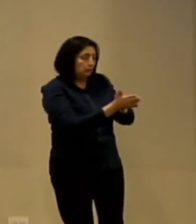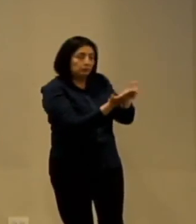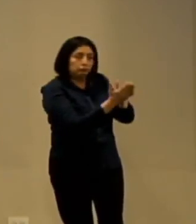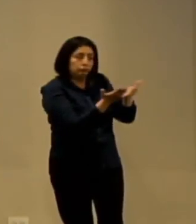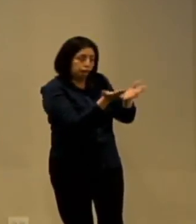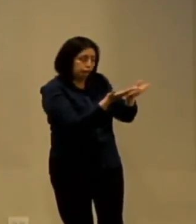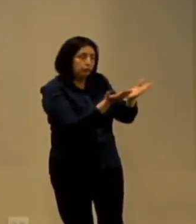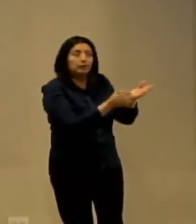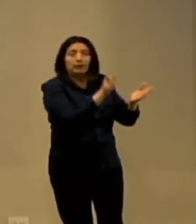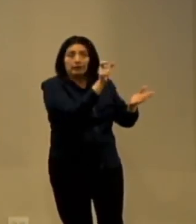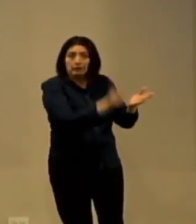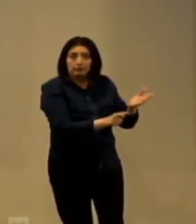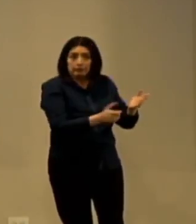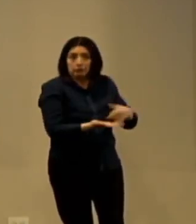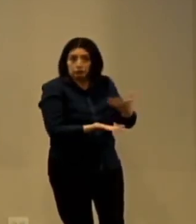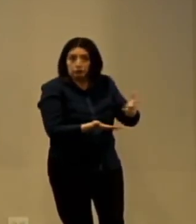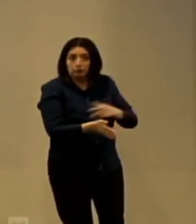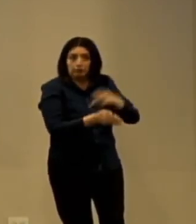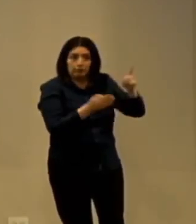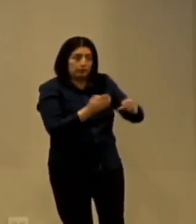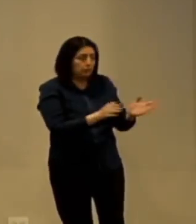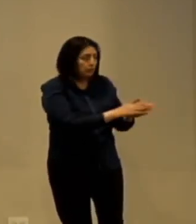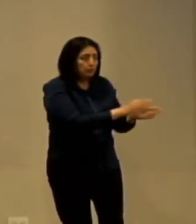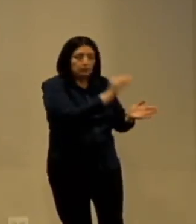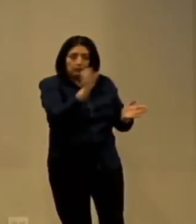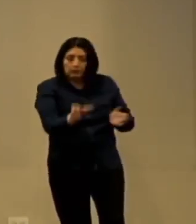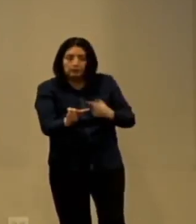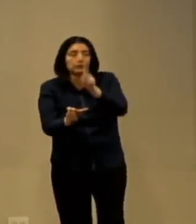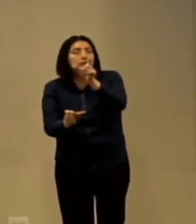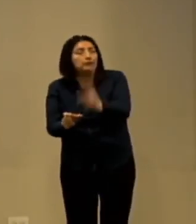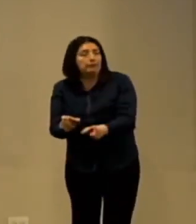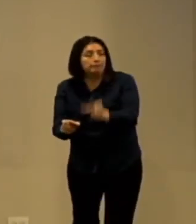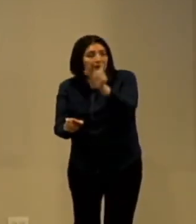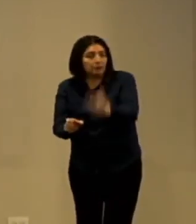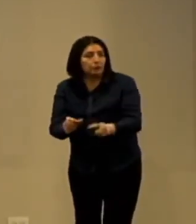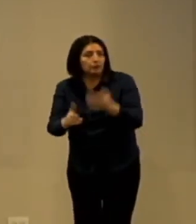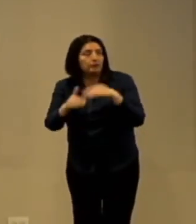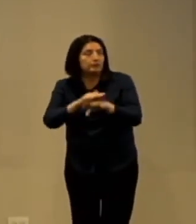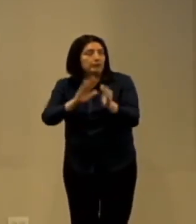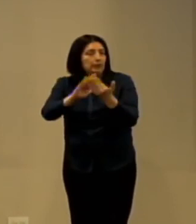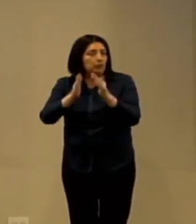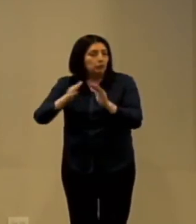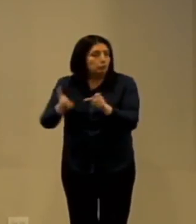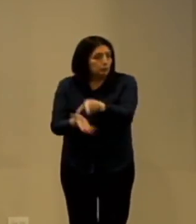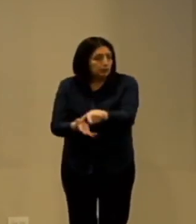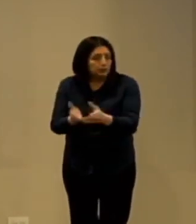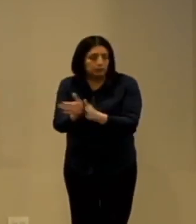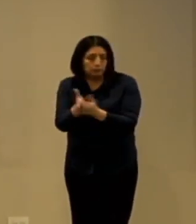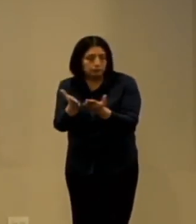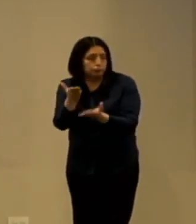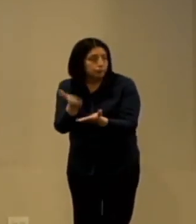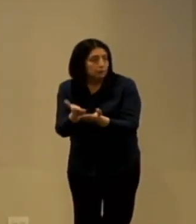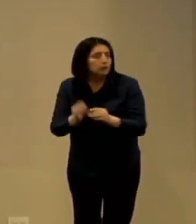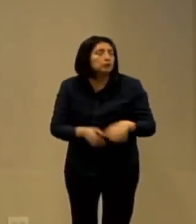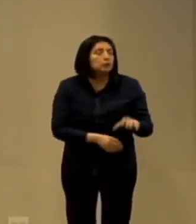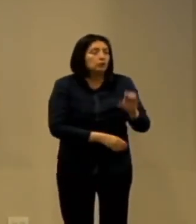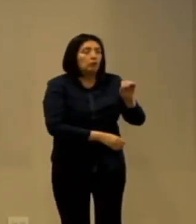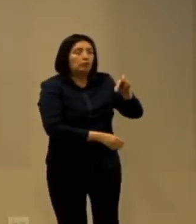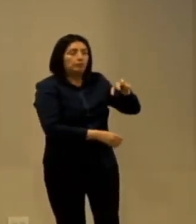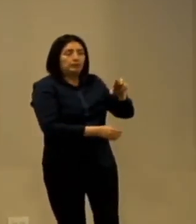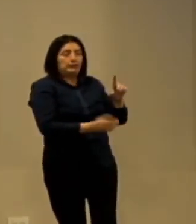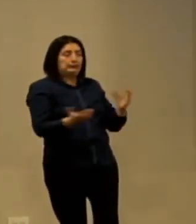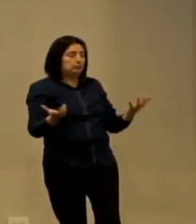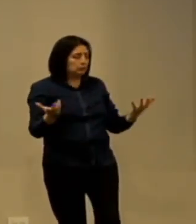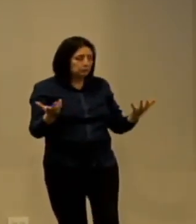prestador, o sea, para el trabajador de salud, y el manual para el agente comunitario. Lo estamos trabajando, pero además con OPS estamos